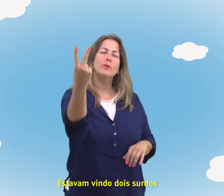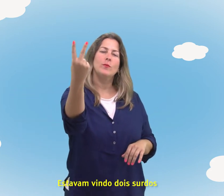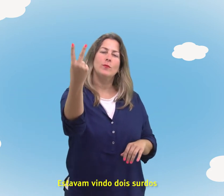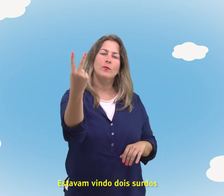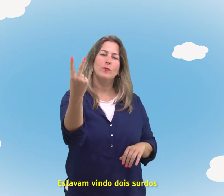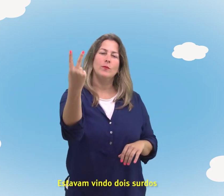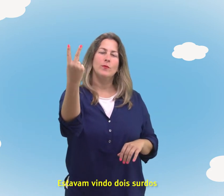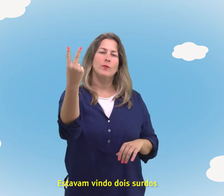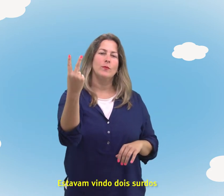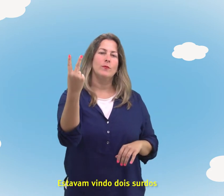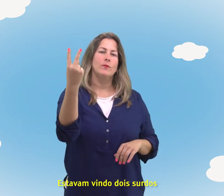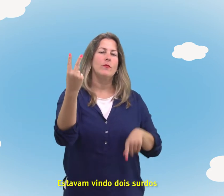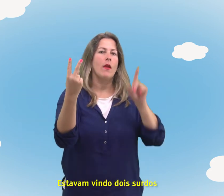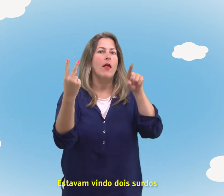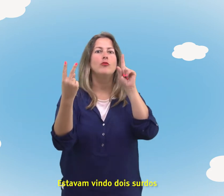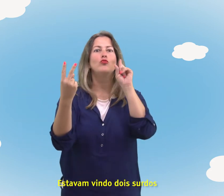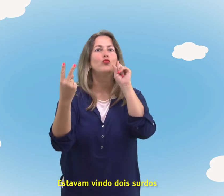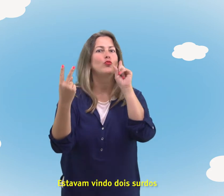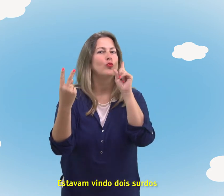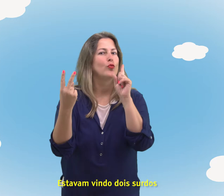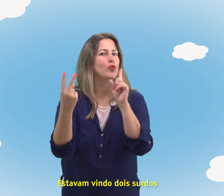estavam vindo dois surdos